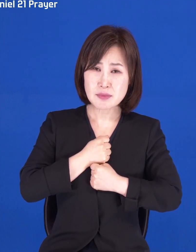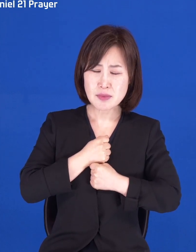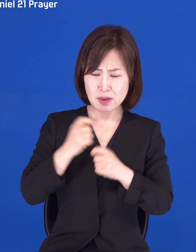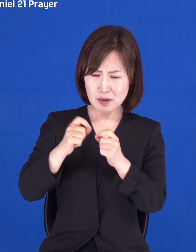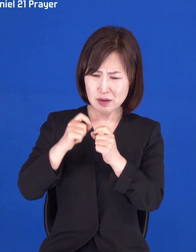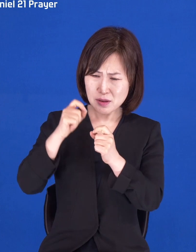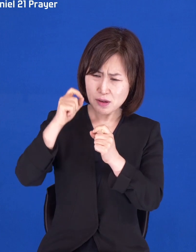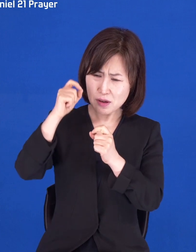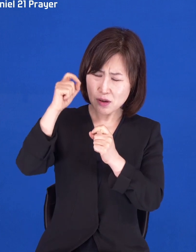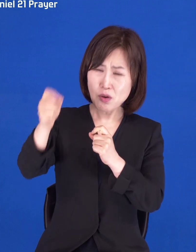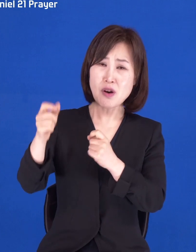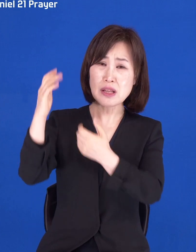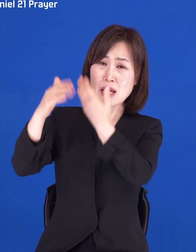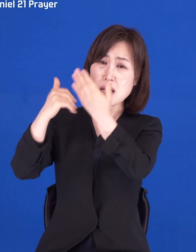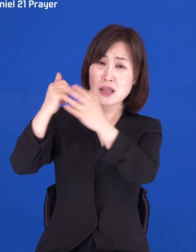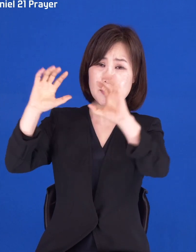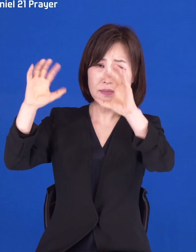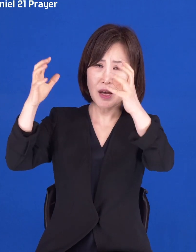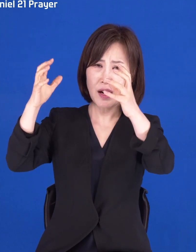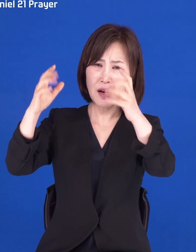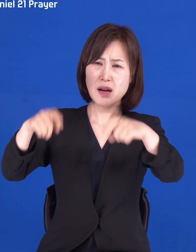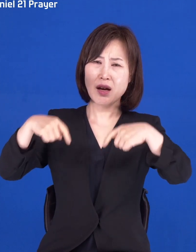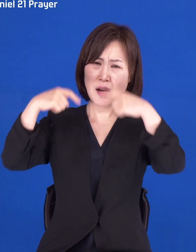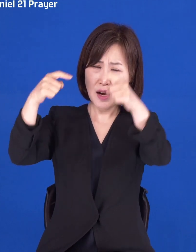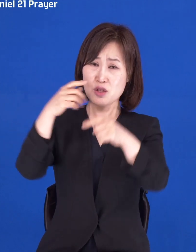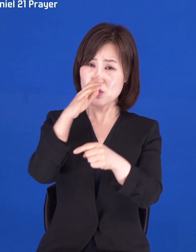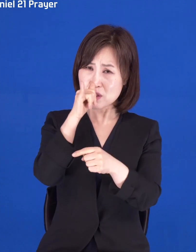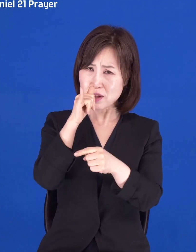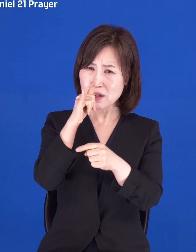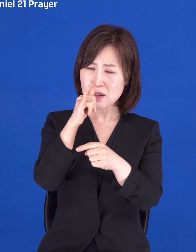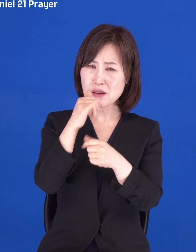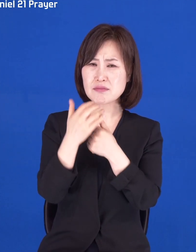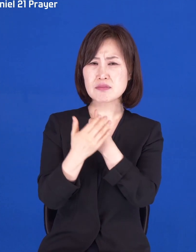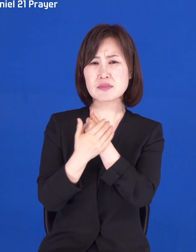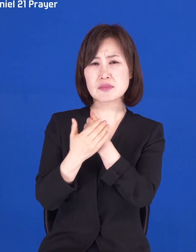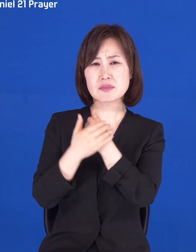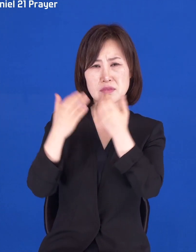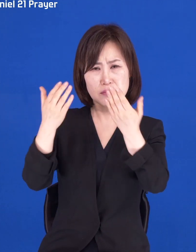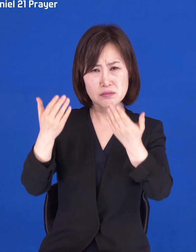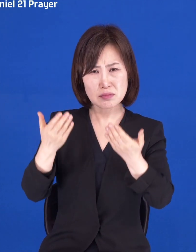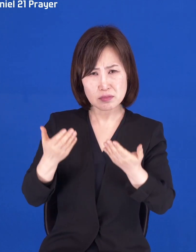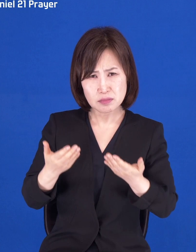영원한 하나님 나라에 갈 수 있도록 도와주세요.